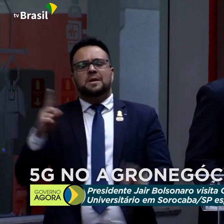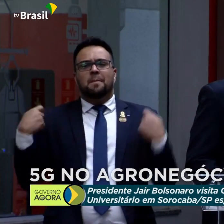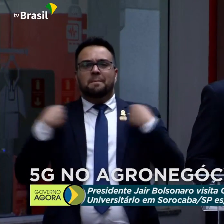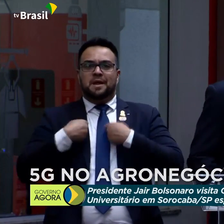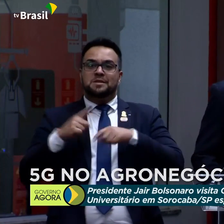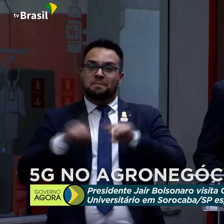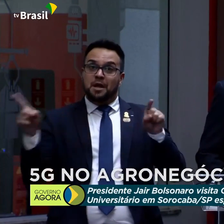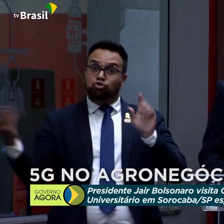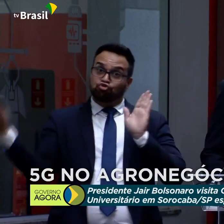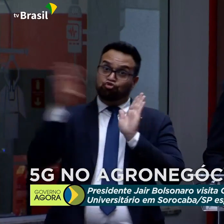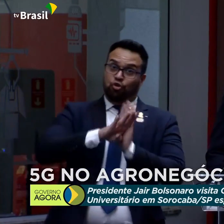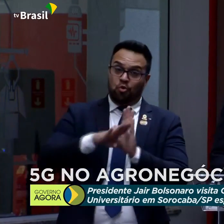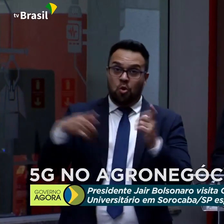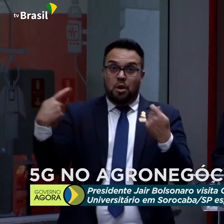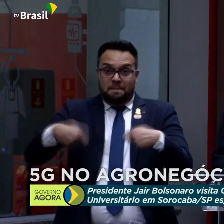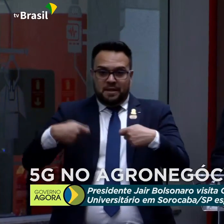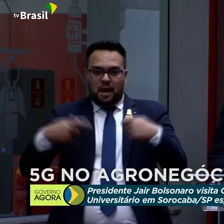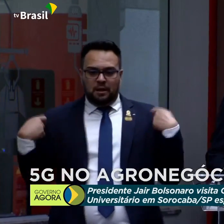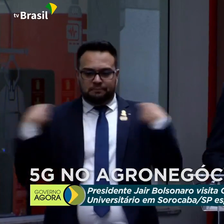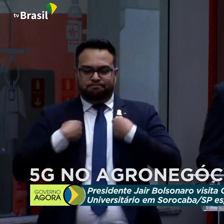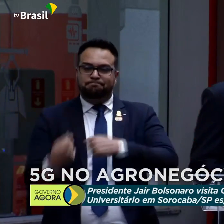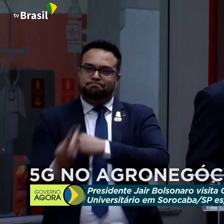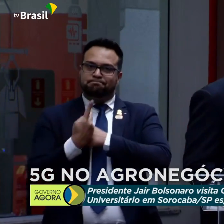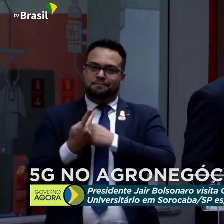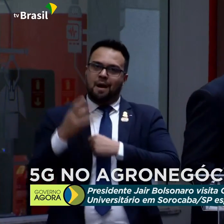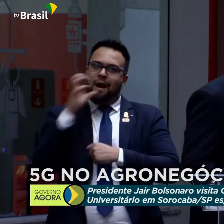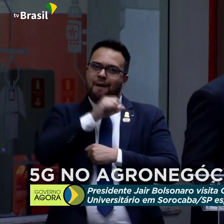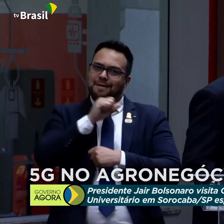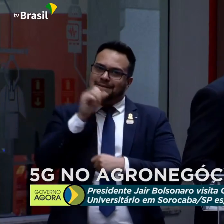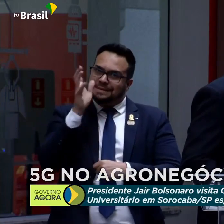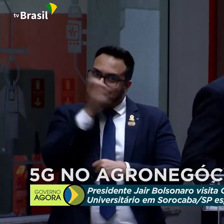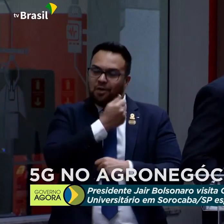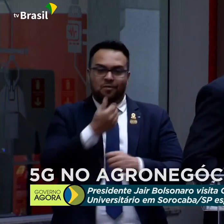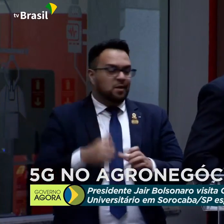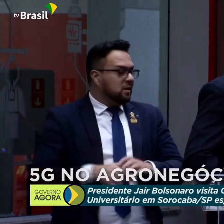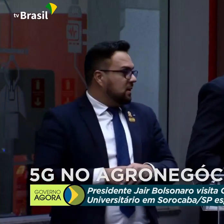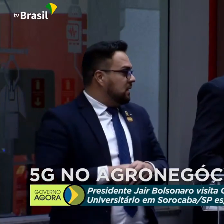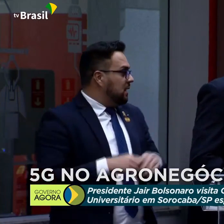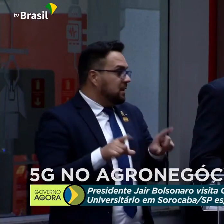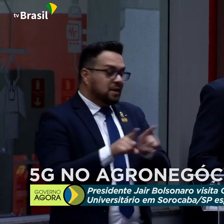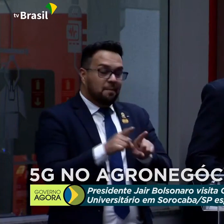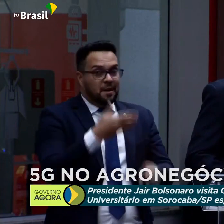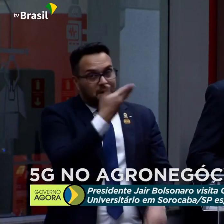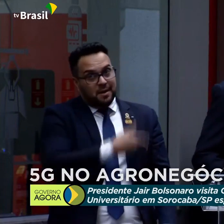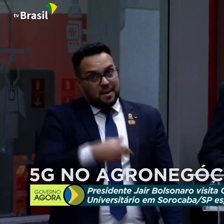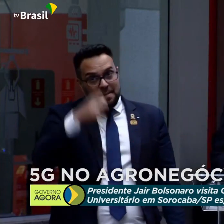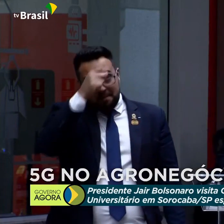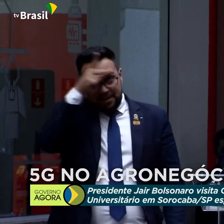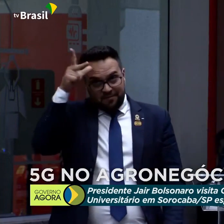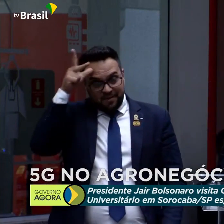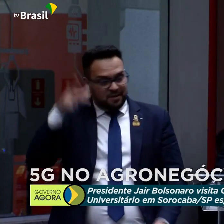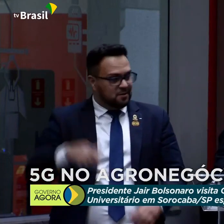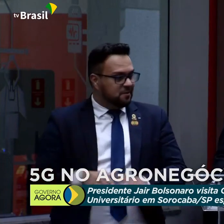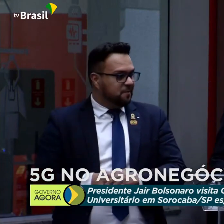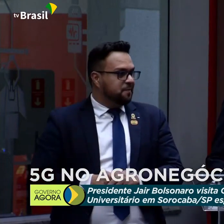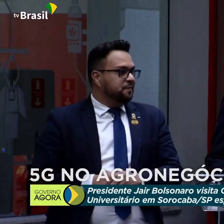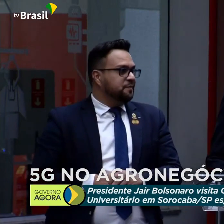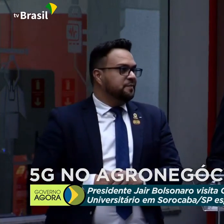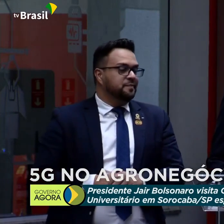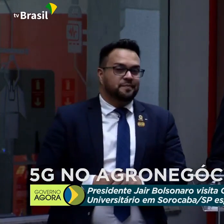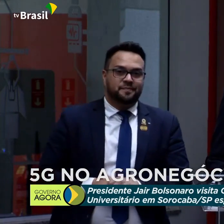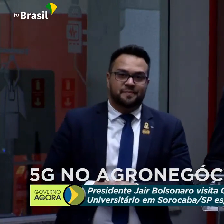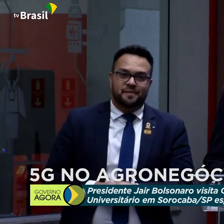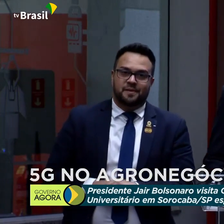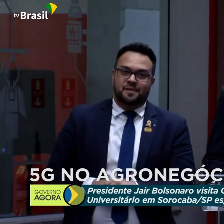através do... Também pediu, o prefeito me ajudou, né, prefeito? Estou vendo aqui que eu estou até, tá até bem aqui.